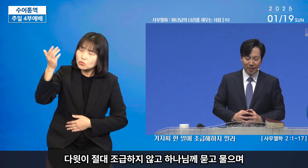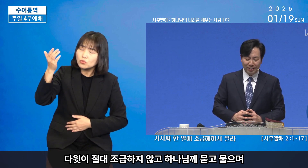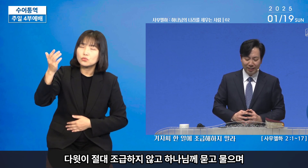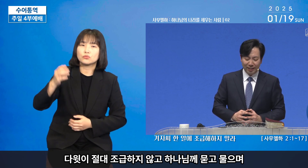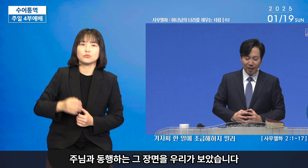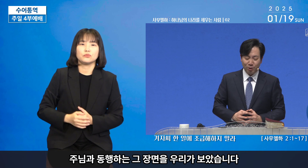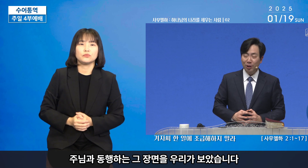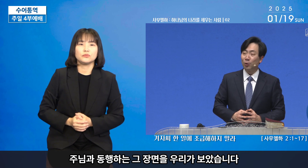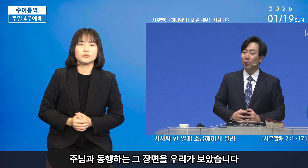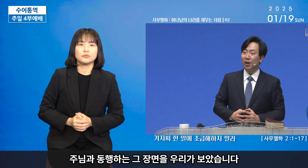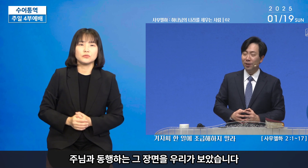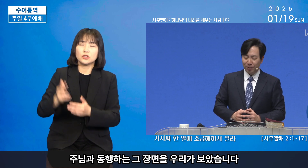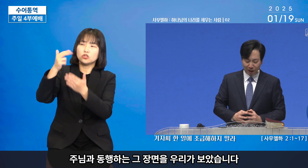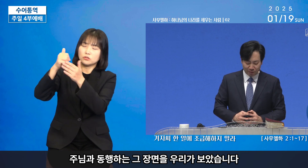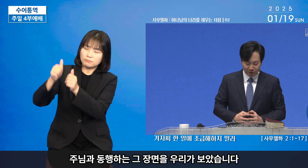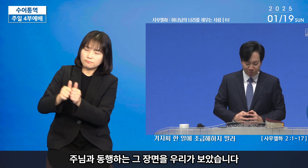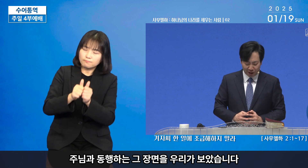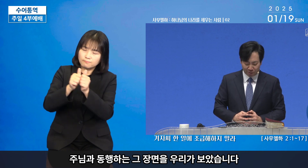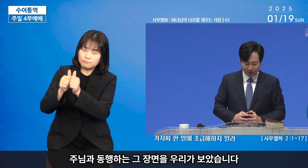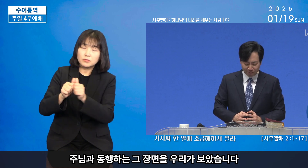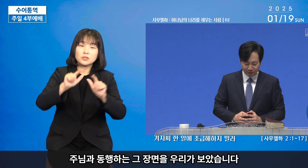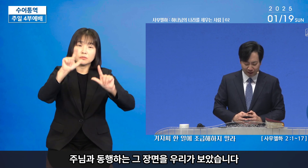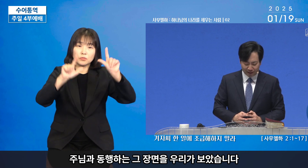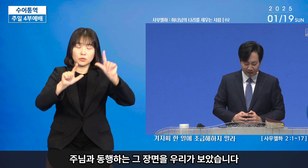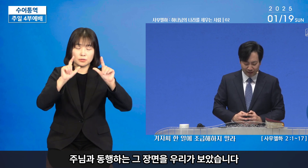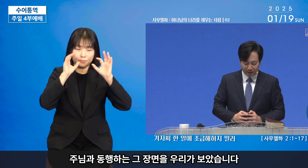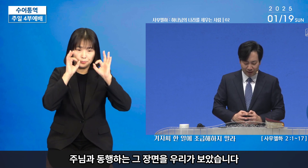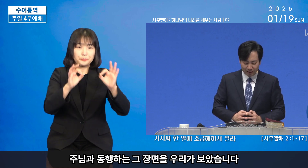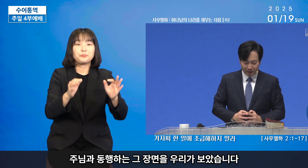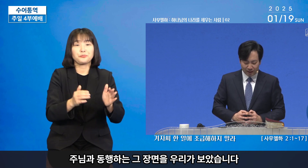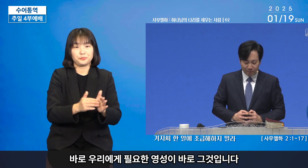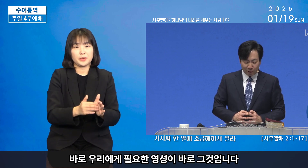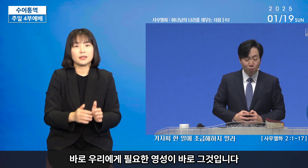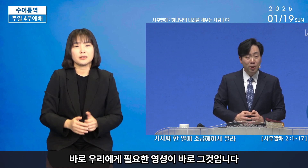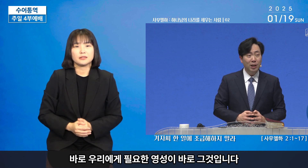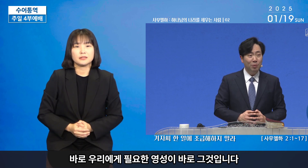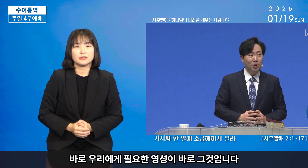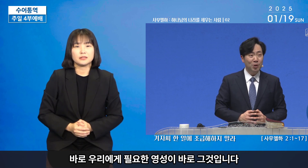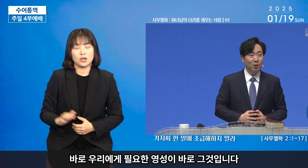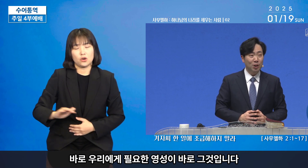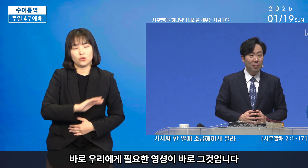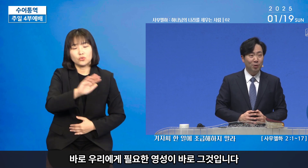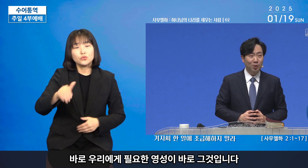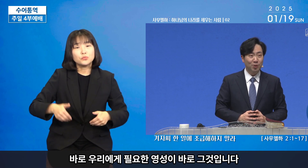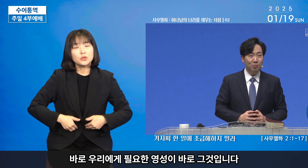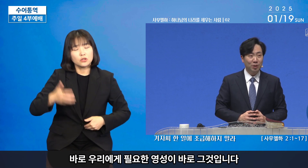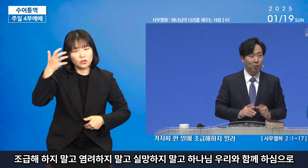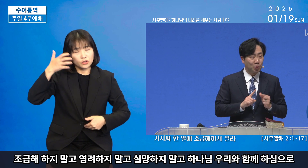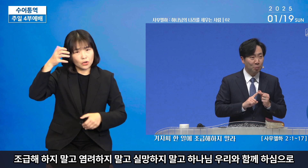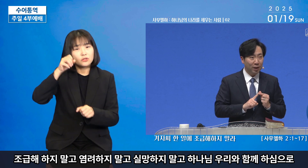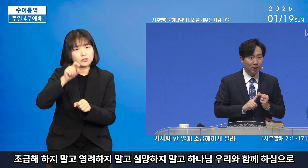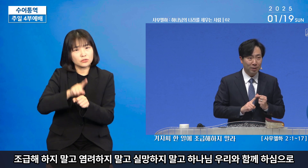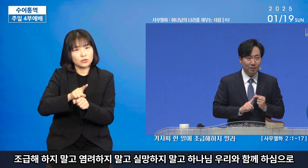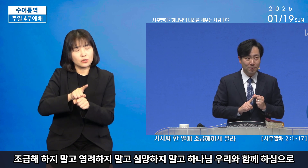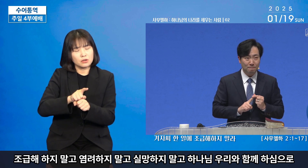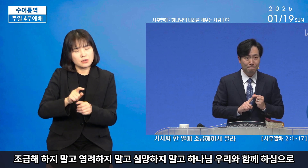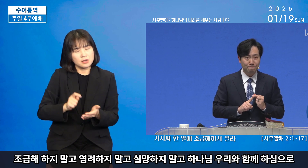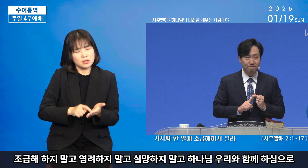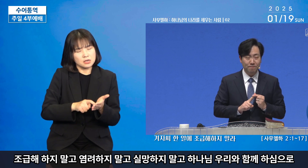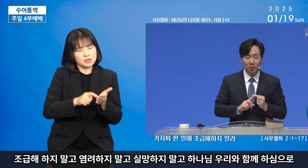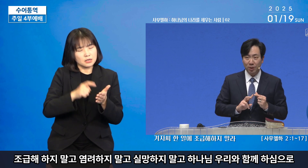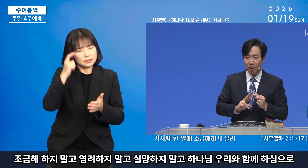물으며 주님과 동행하는 그 장면을 우리가 보았습니다. 바로 우리에게 필요한 영성이 바로 그것입니다. 조급해하지